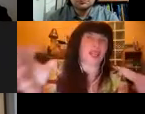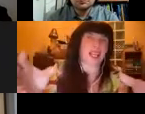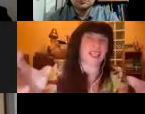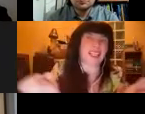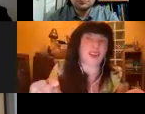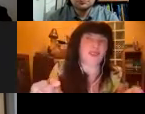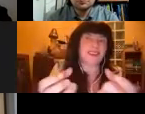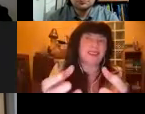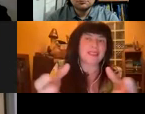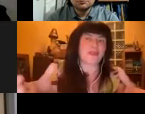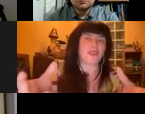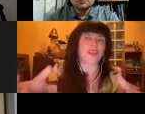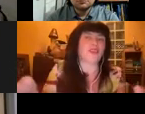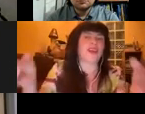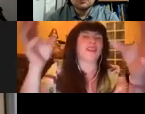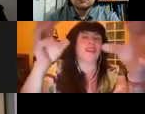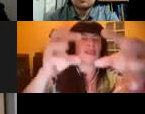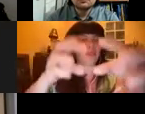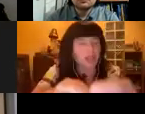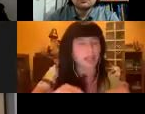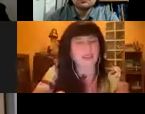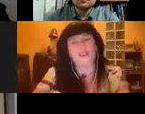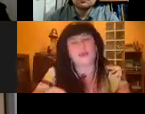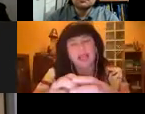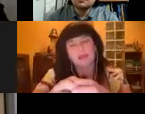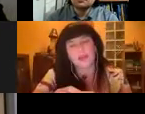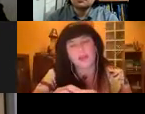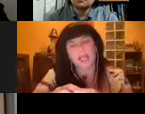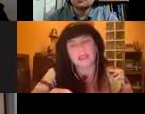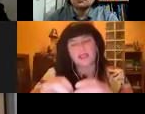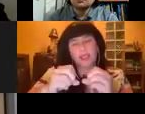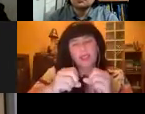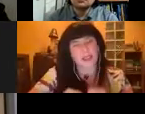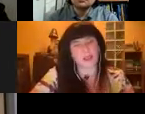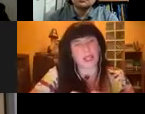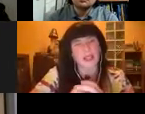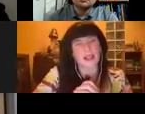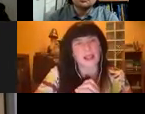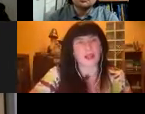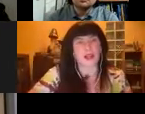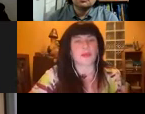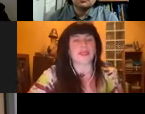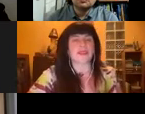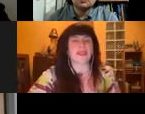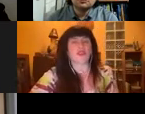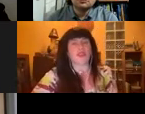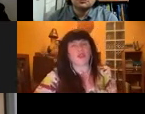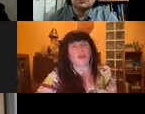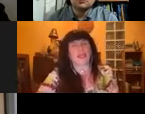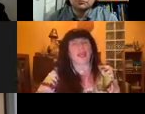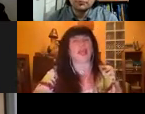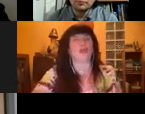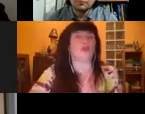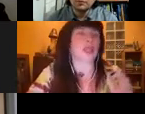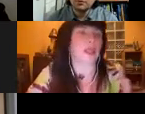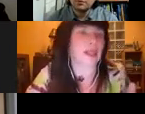comportamiento fractal que tienen los sistemas semióticos, dentro de los mecanismos de modalización y dentro del de cláusula como representación, de todas